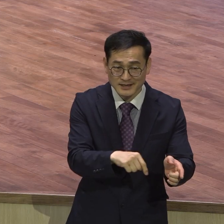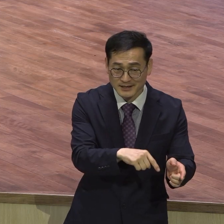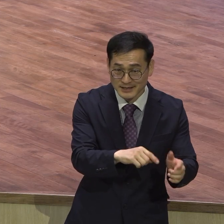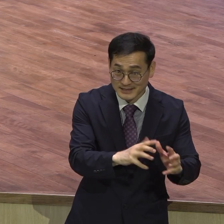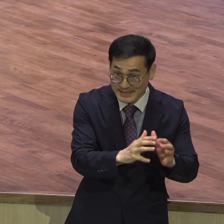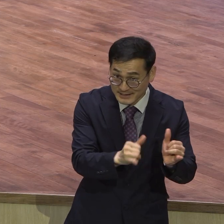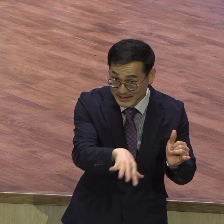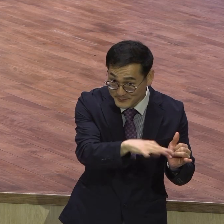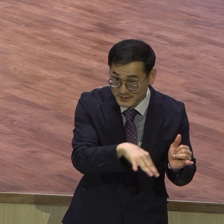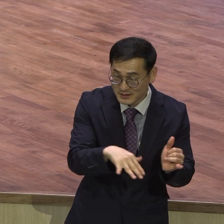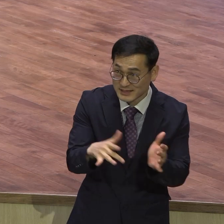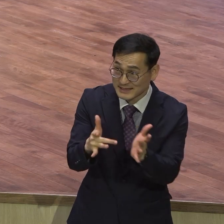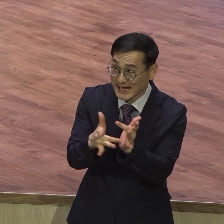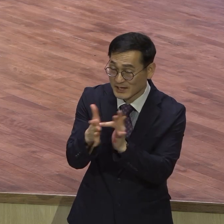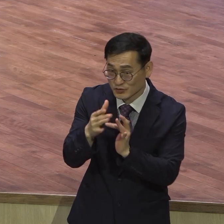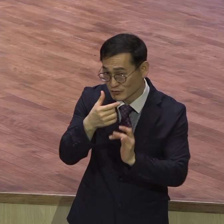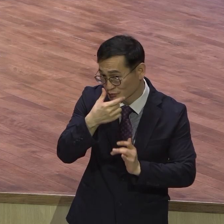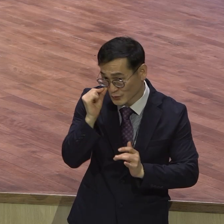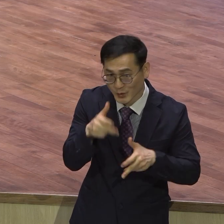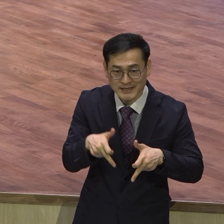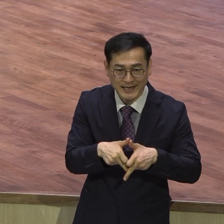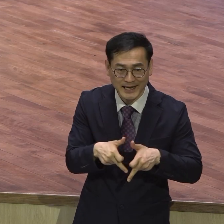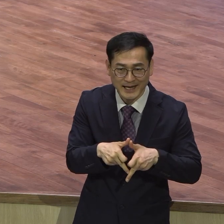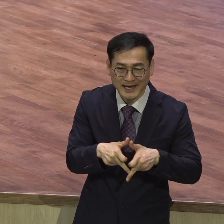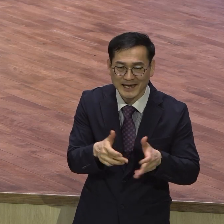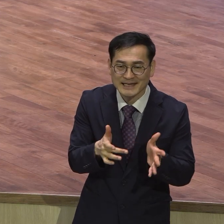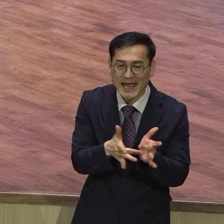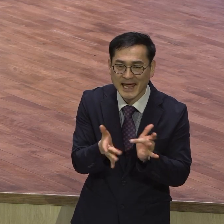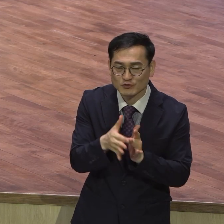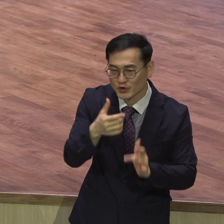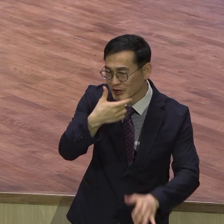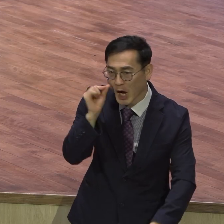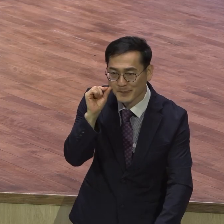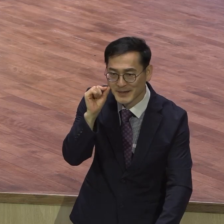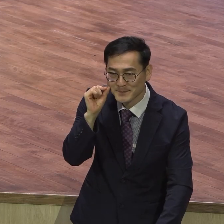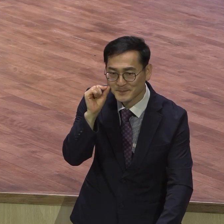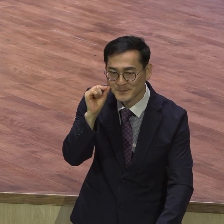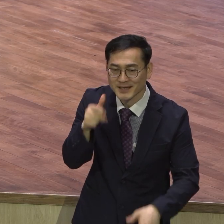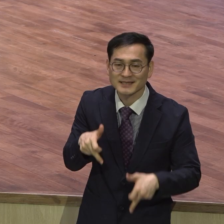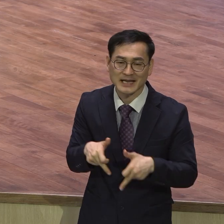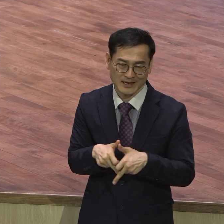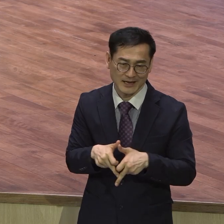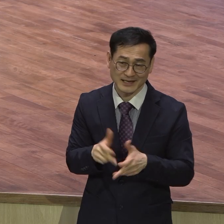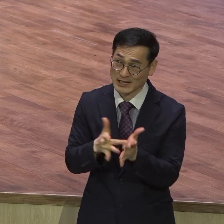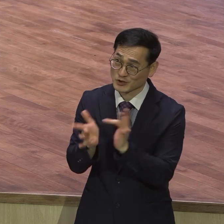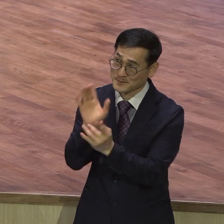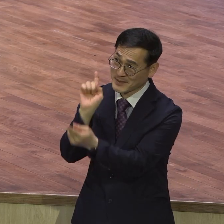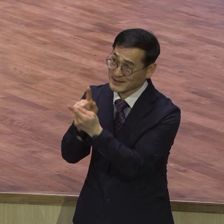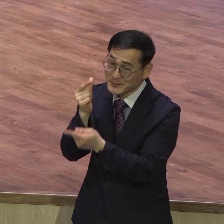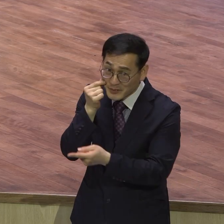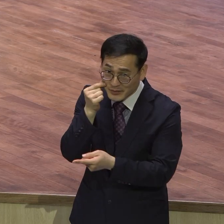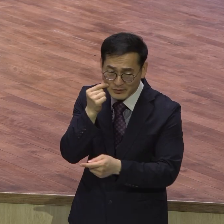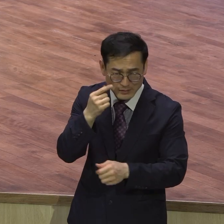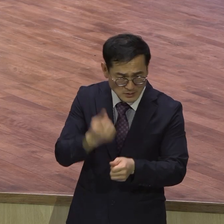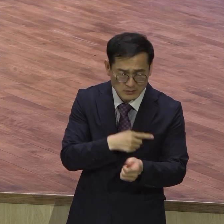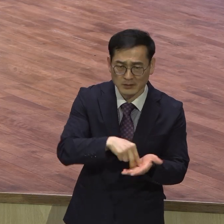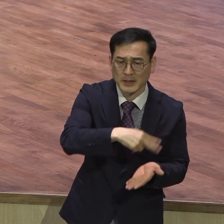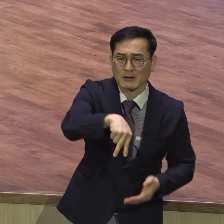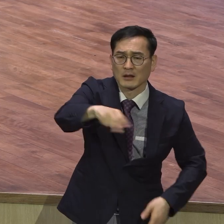걸려있어요. 심각합니다. 예수님을 만나지 못하니까 유리방황하지요.